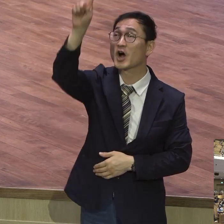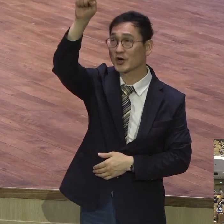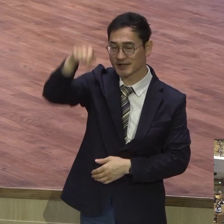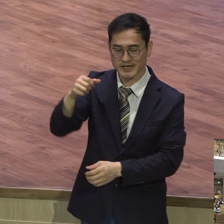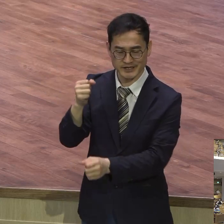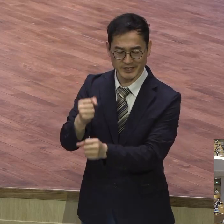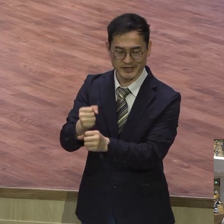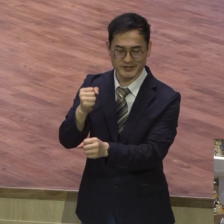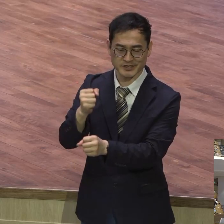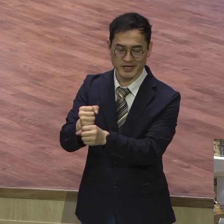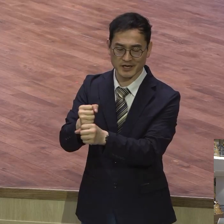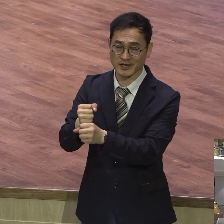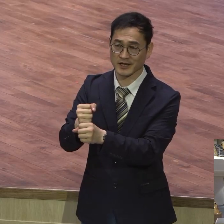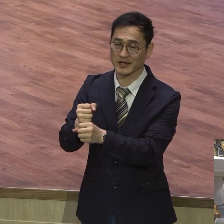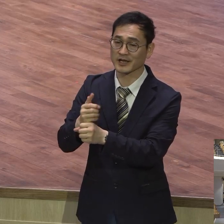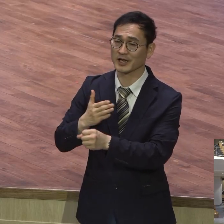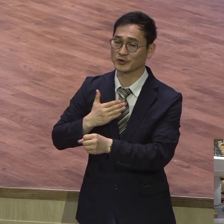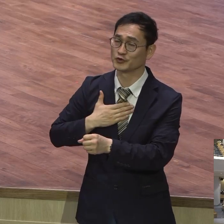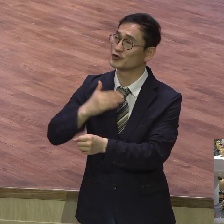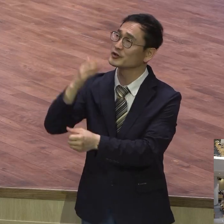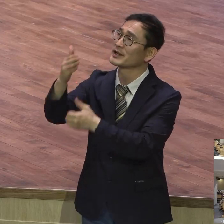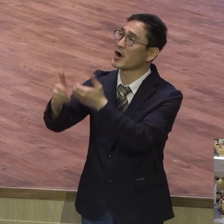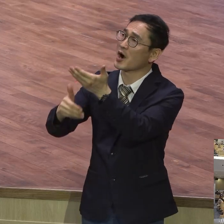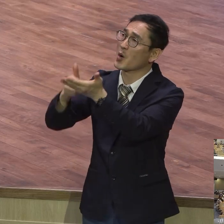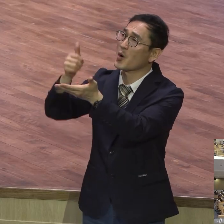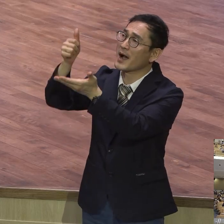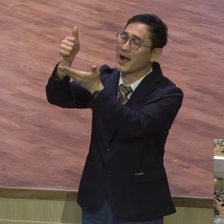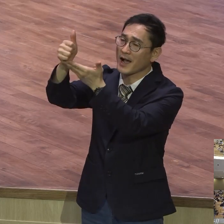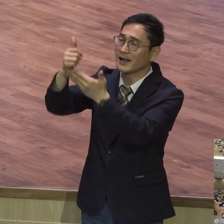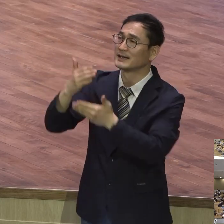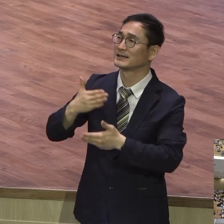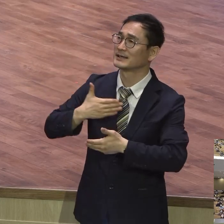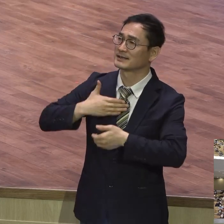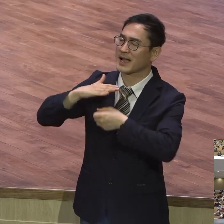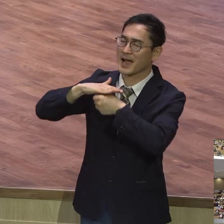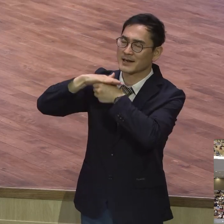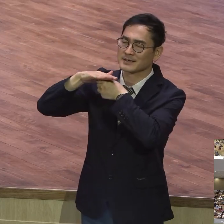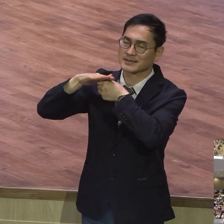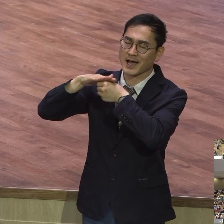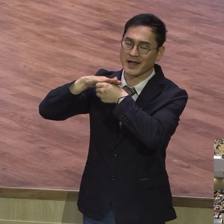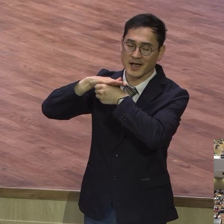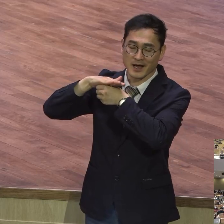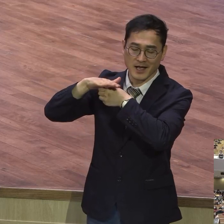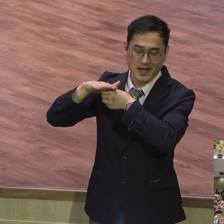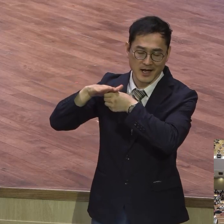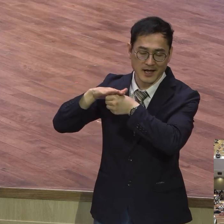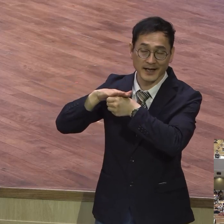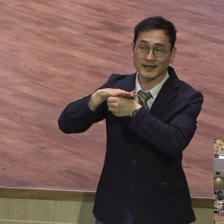천지지여신 우리 도와 나를